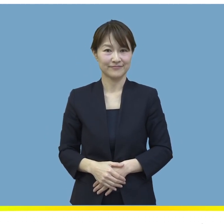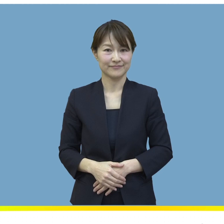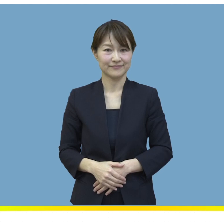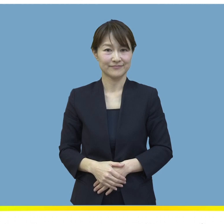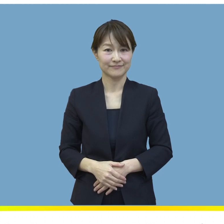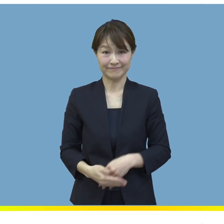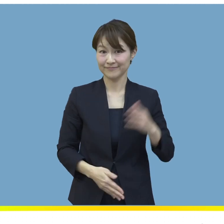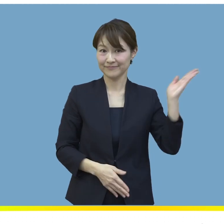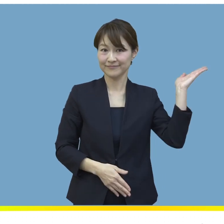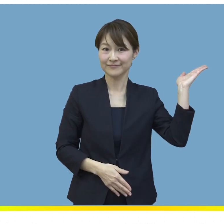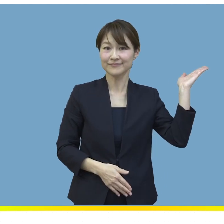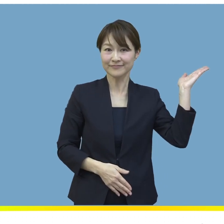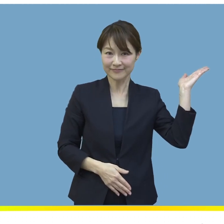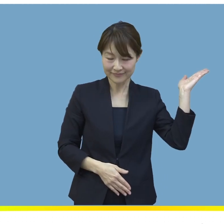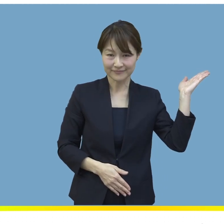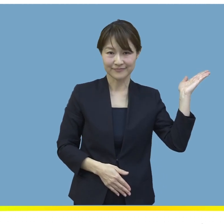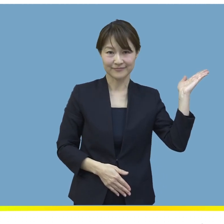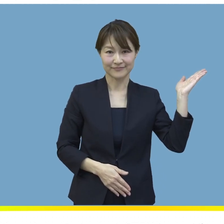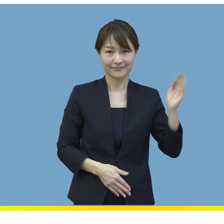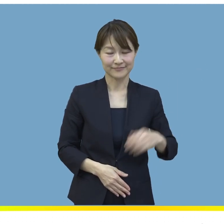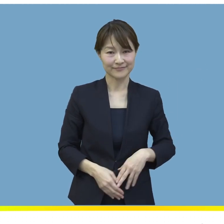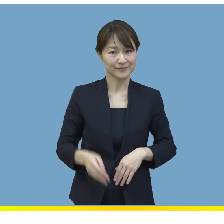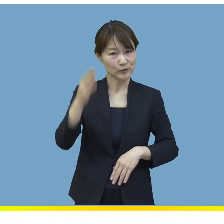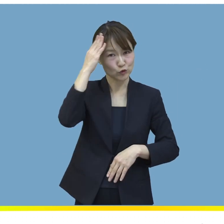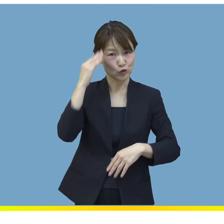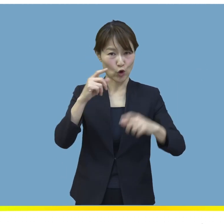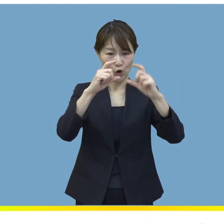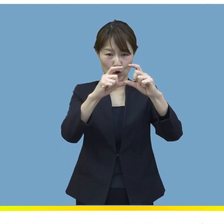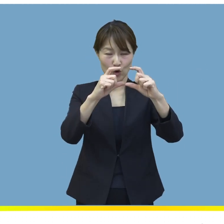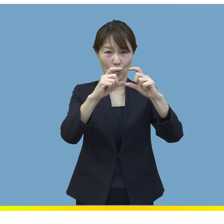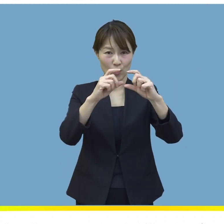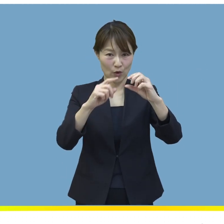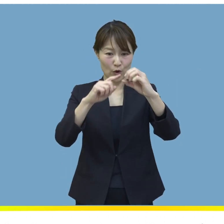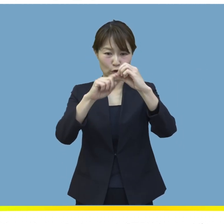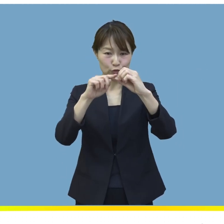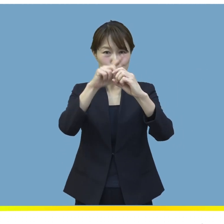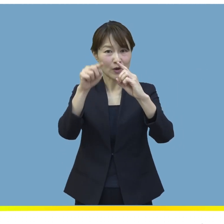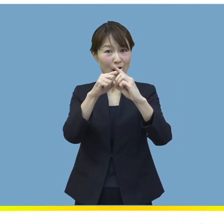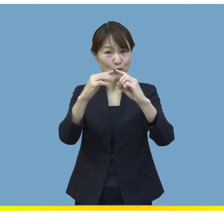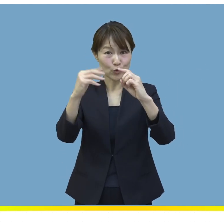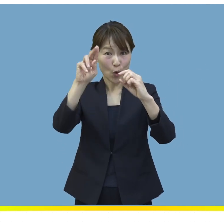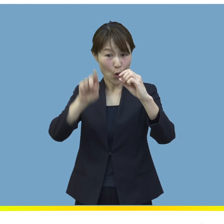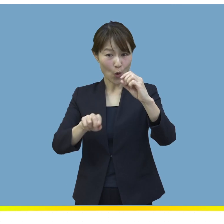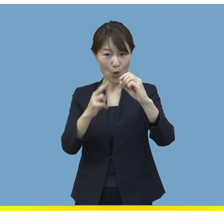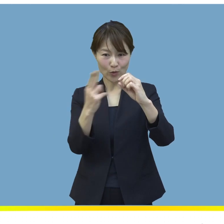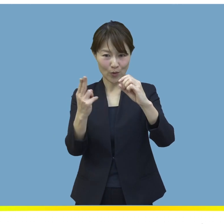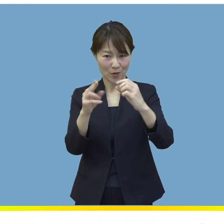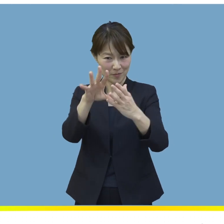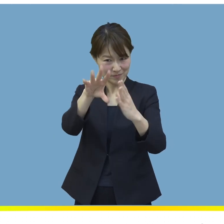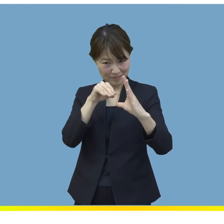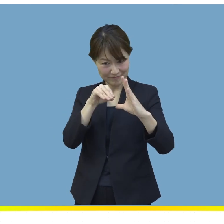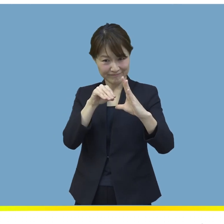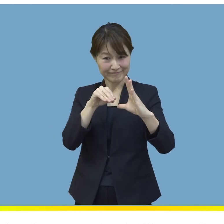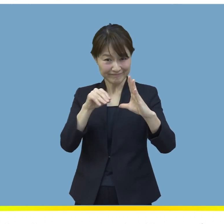右上の2次元コードを読み取ってぜひご覧ください